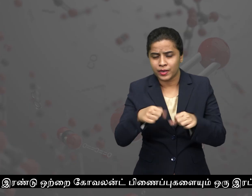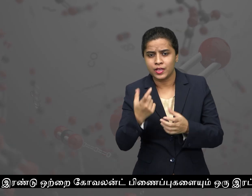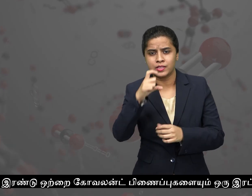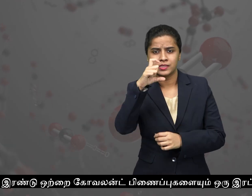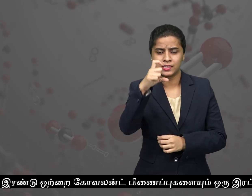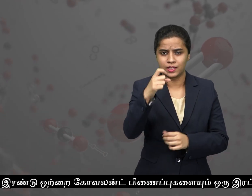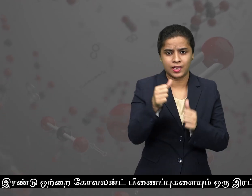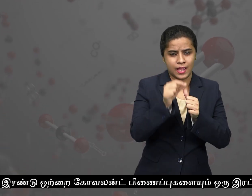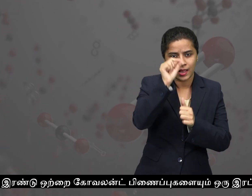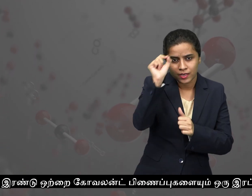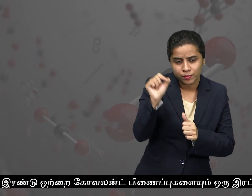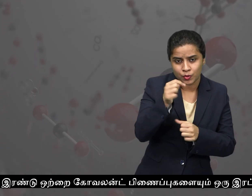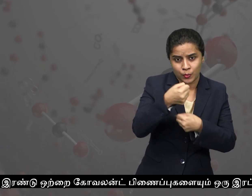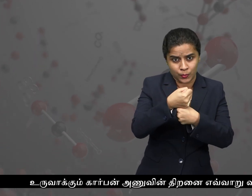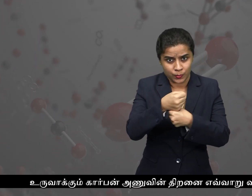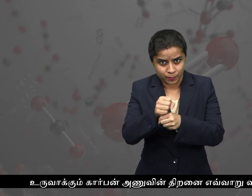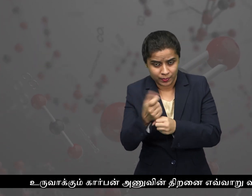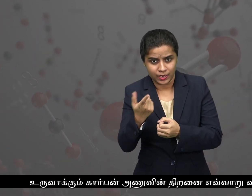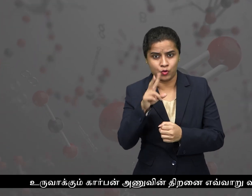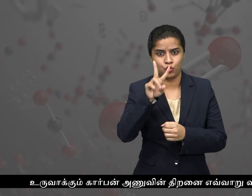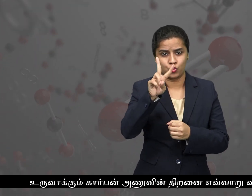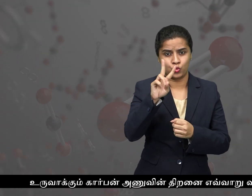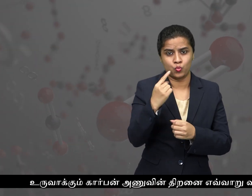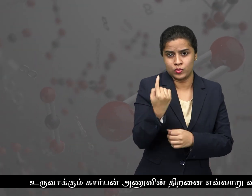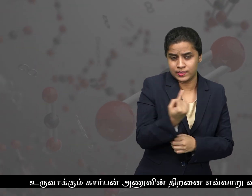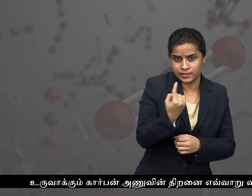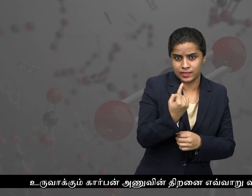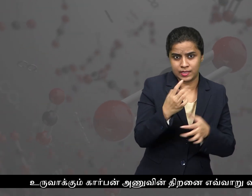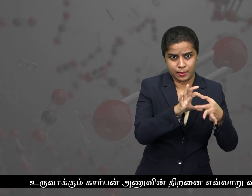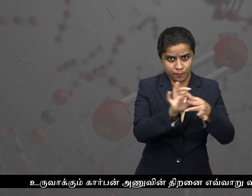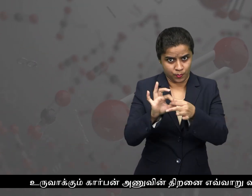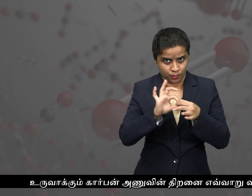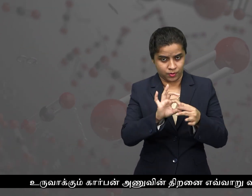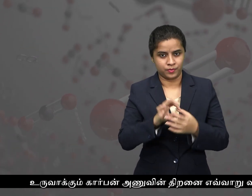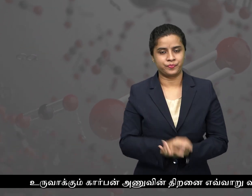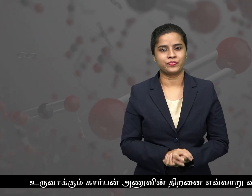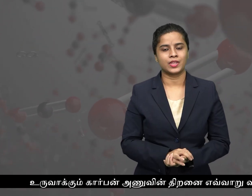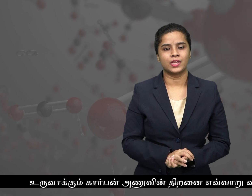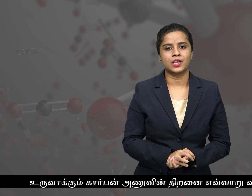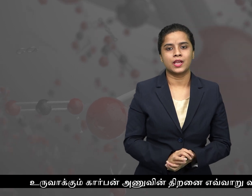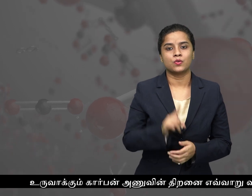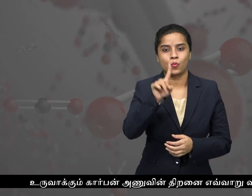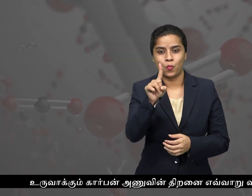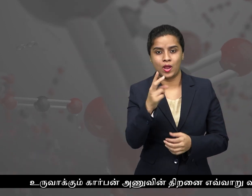ஒரு இரட்டை பிணைப்பையும் உருவாக்கும் கார்பன் அணுவின் திறனை எவ்வாறு விளக்குகிறீர்கள்?